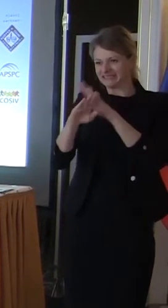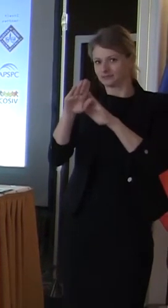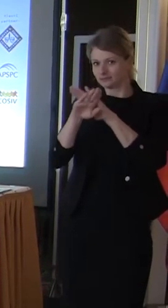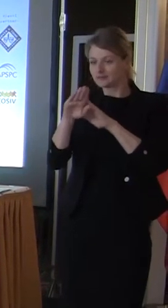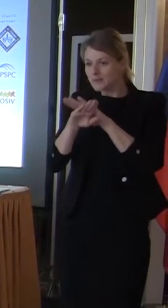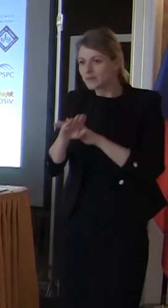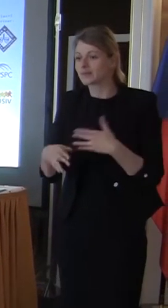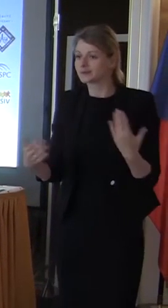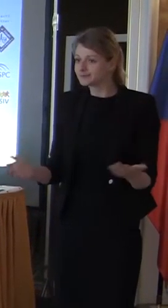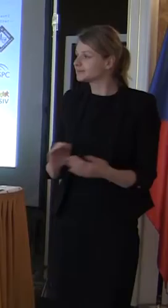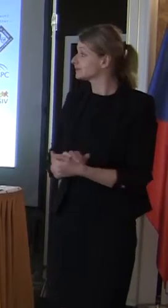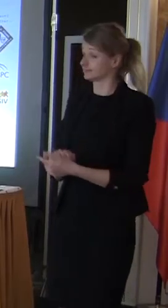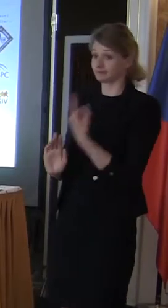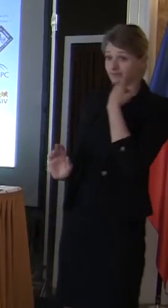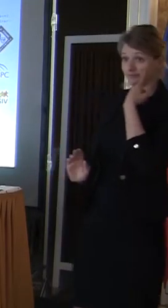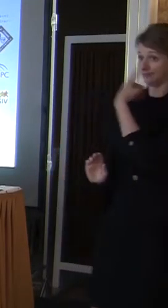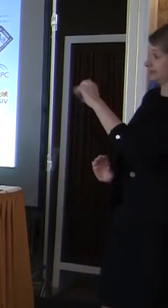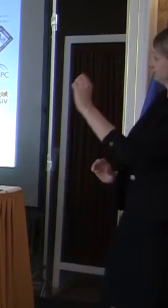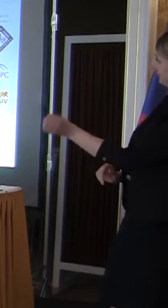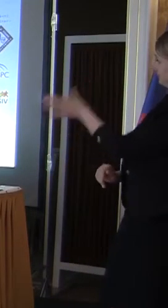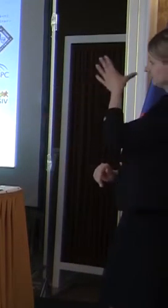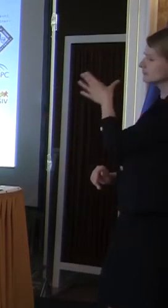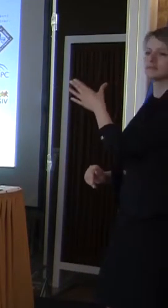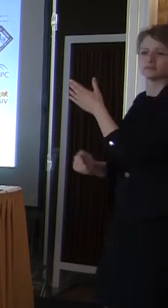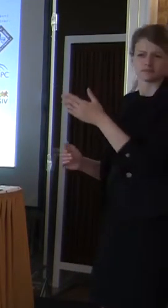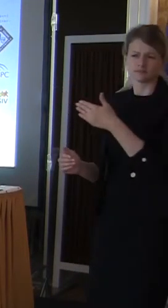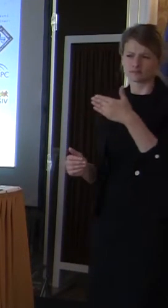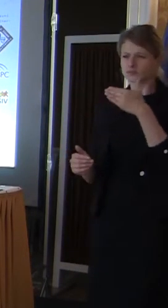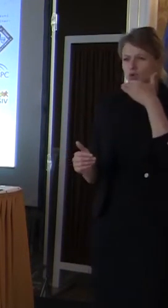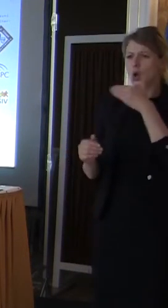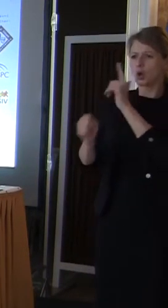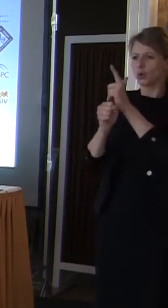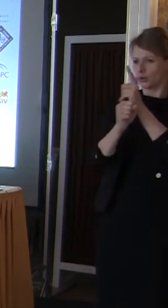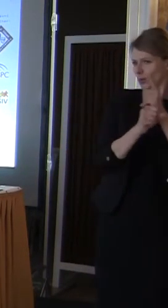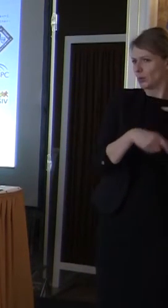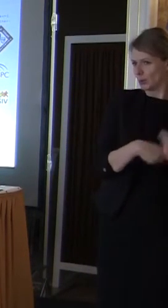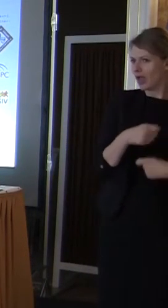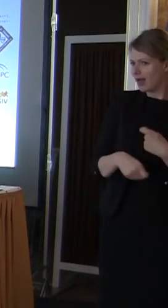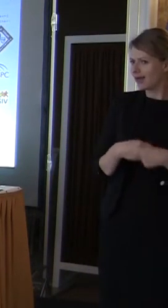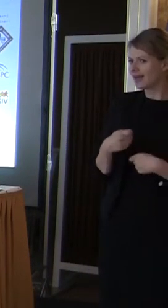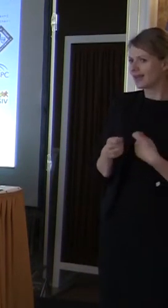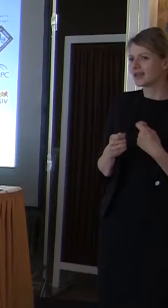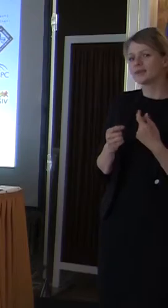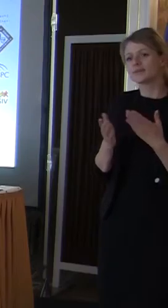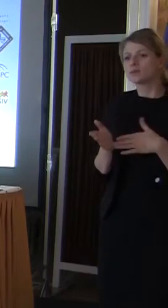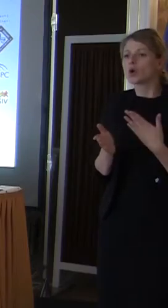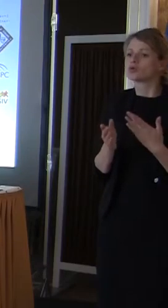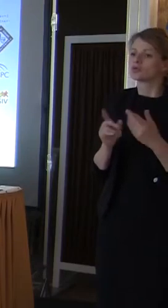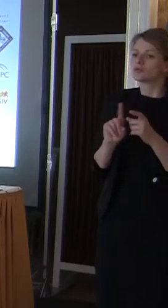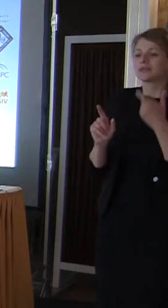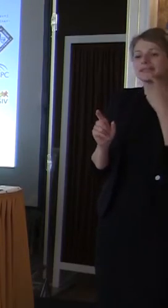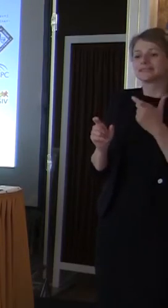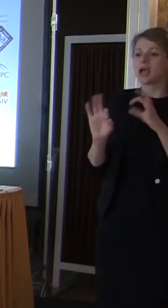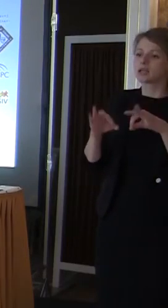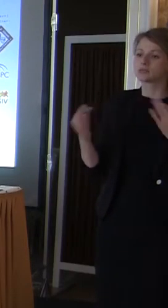jsme ten spot, který jste viděli, je jeden z několika, které jsme natočili, tak pro ilustraci toho, co vlastně děláme, co to,